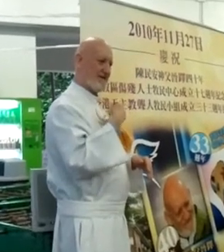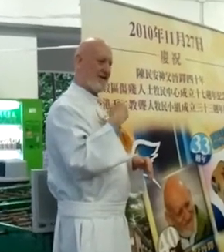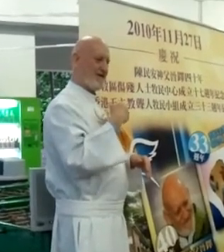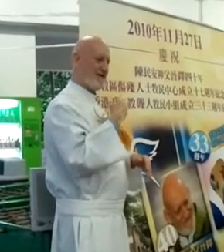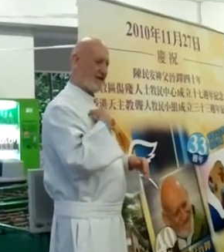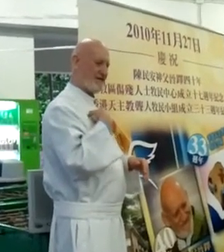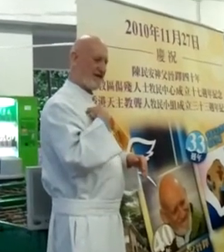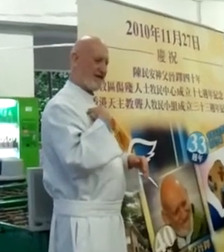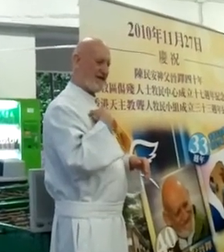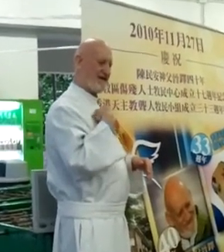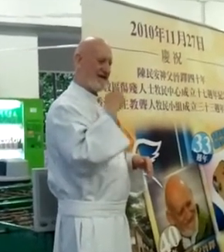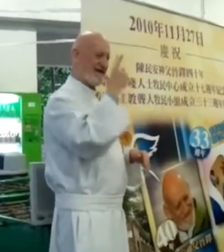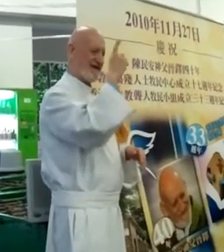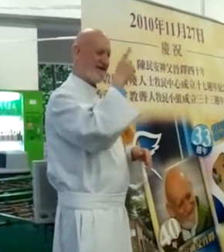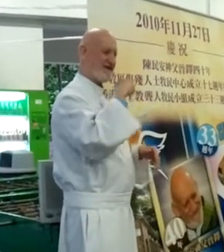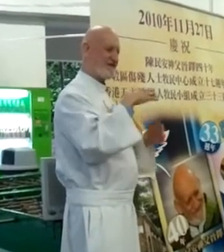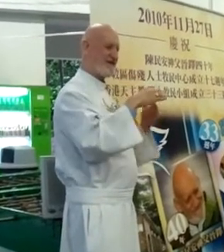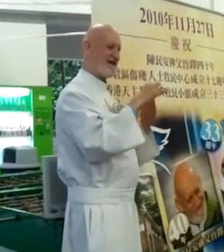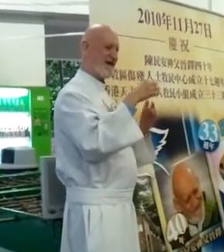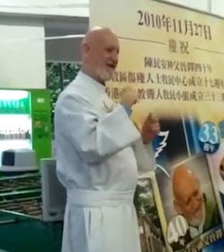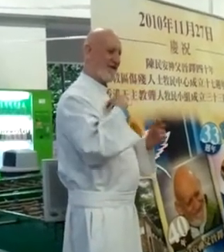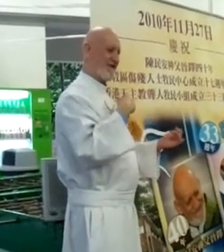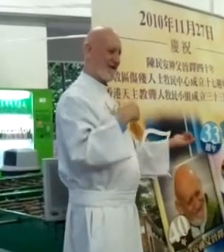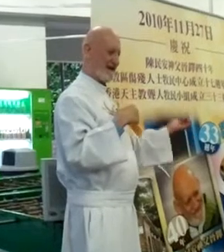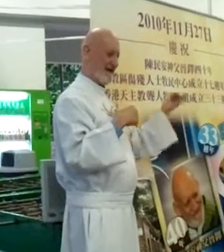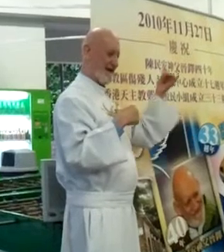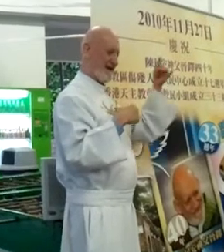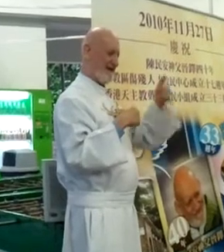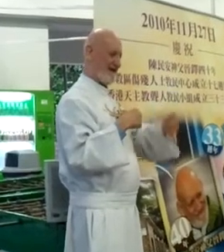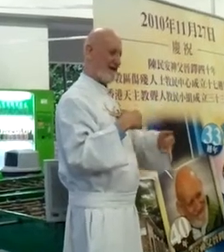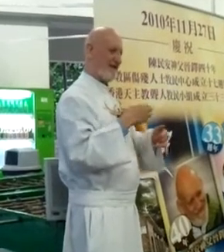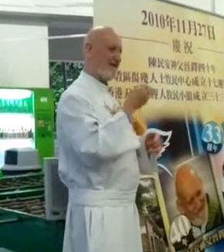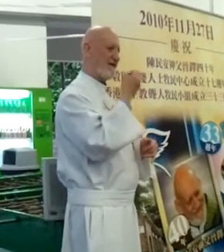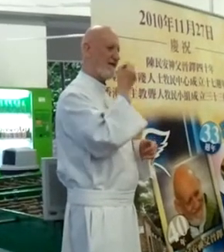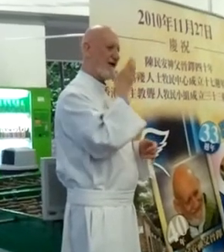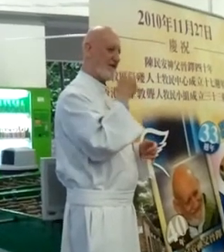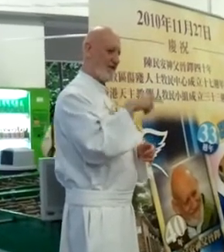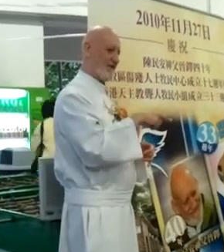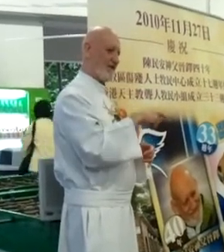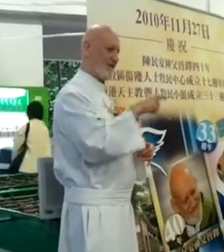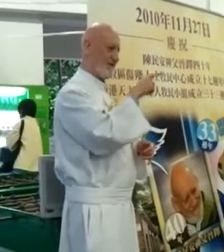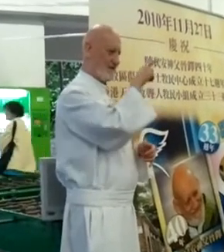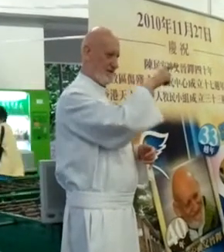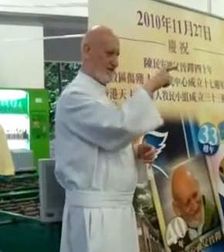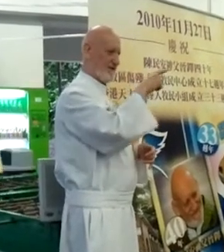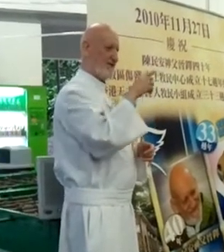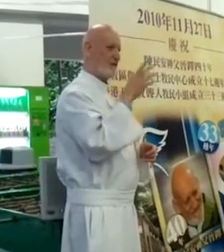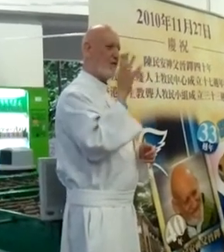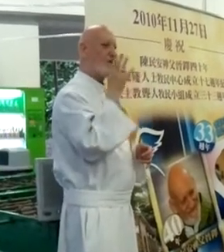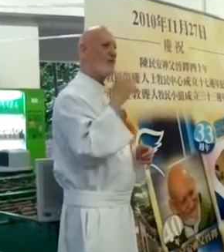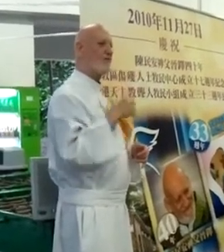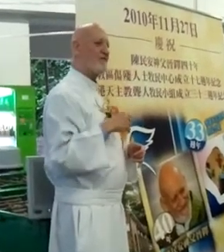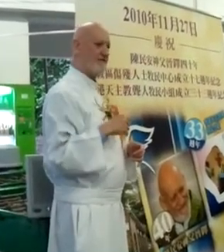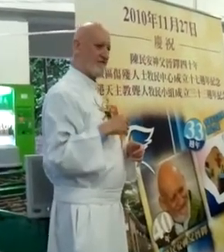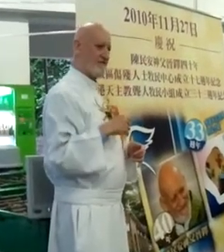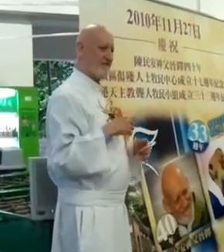去服務聾人。我來到香港，我特別